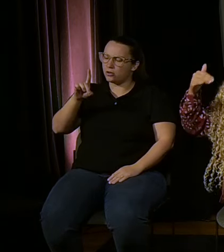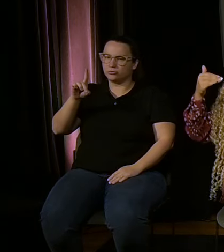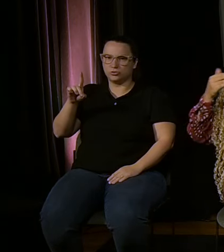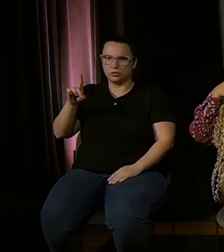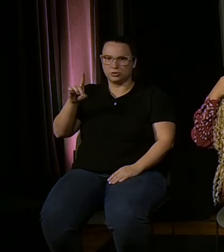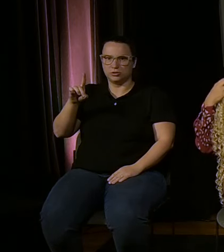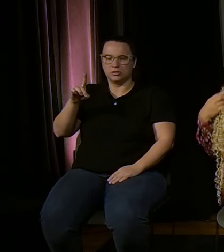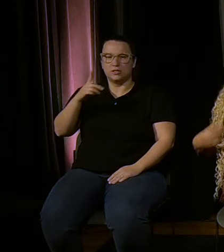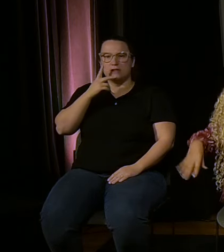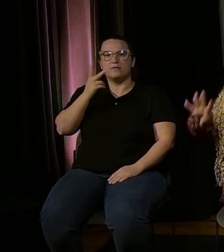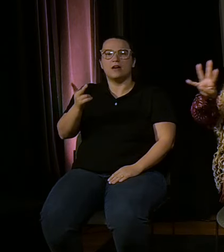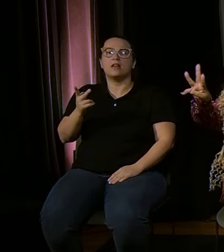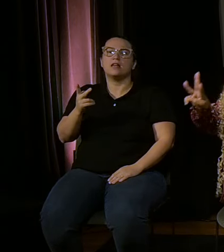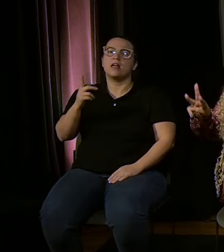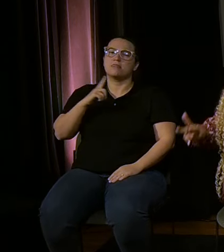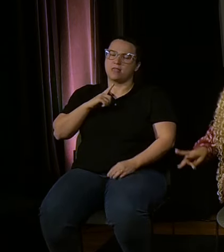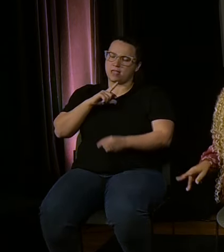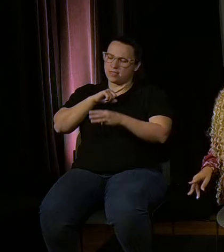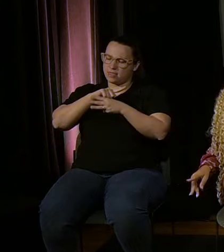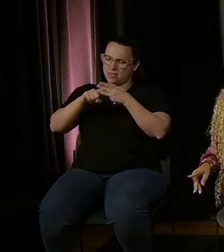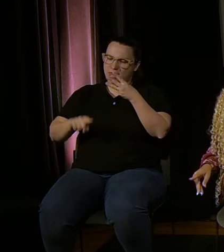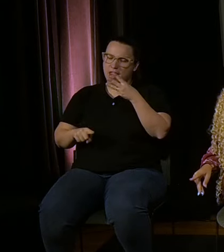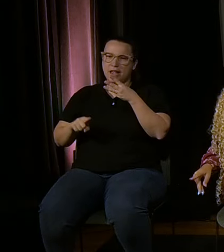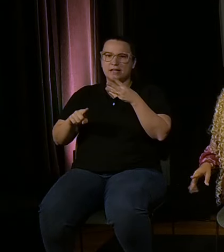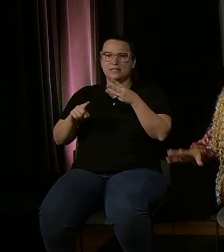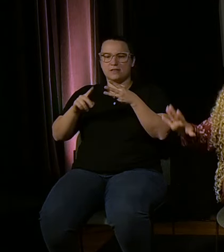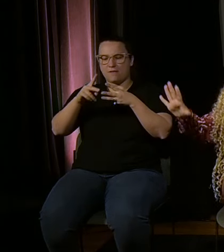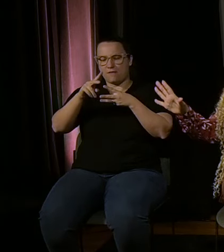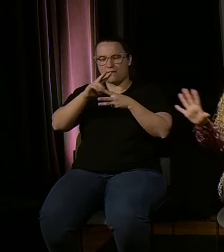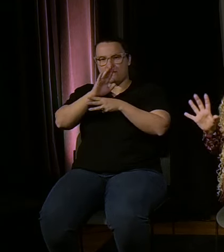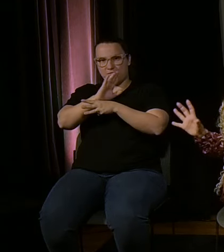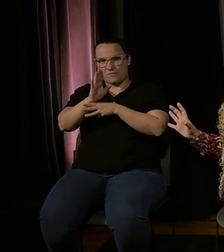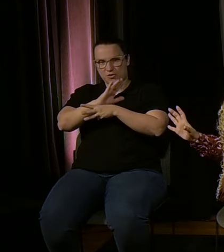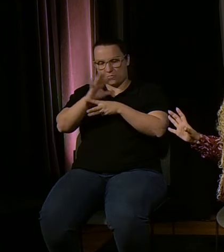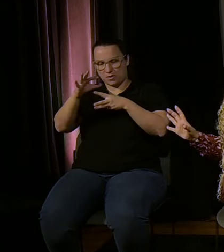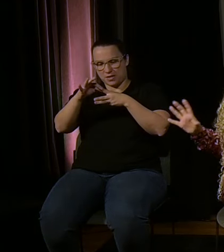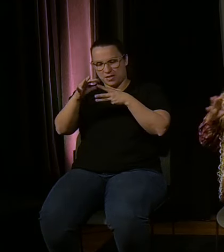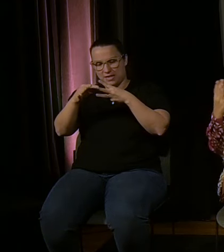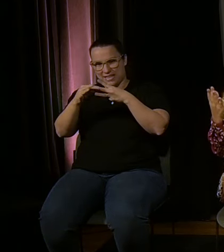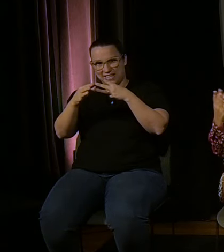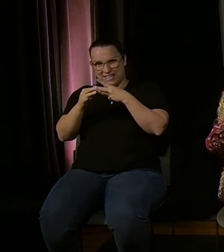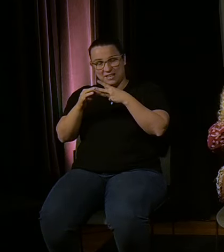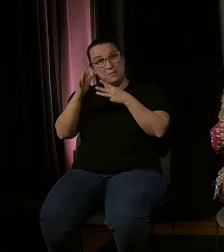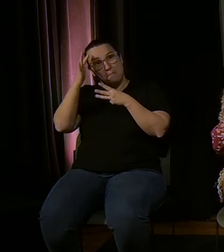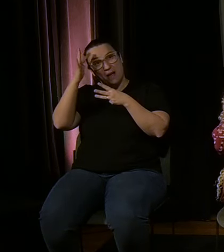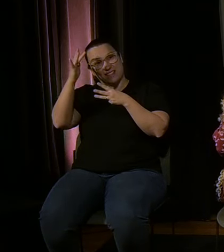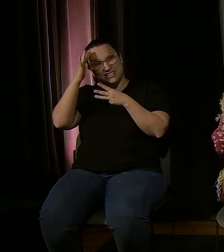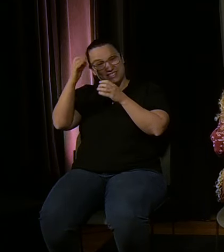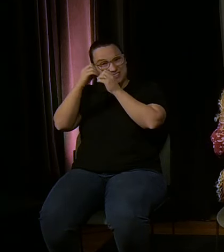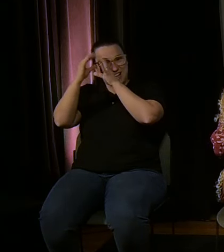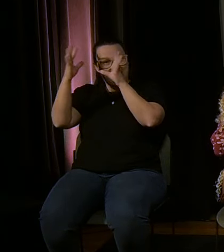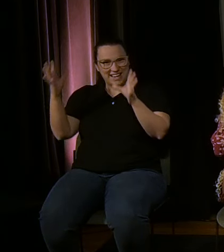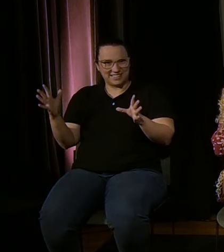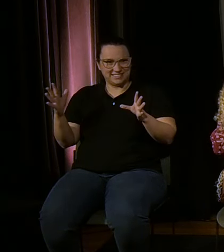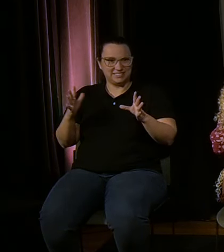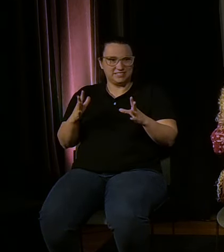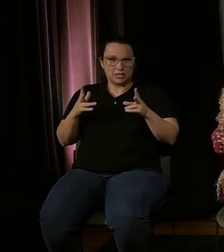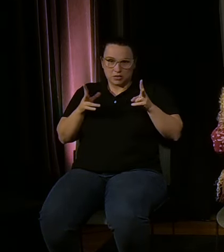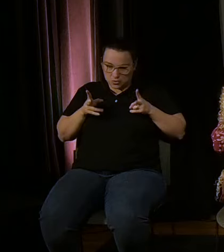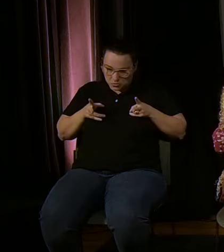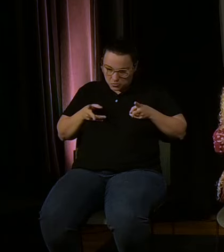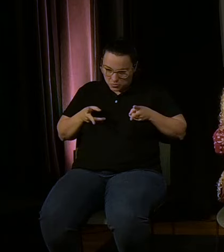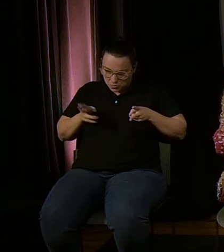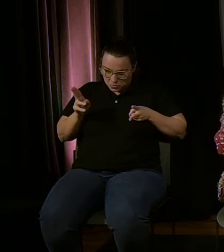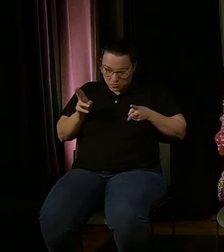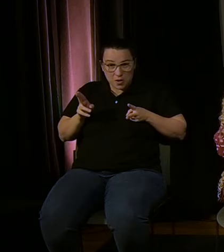Ronald, ele diz assim, ó, existe 3 versões do filme. E aí, para a gente ficar com esse gostinho de imaginar, porque eu acho que também a coisa do corte,